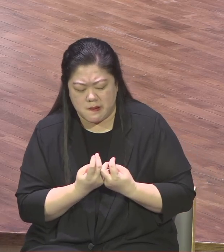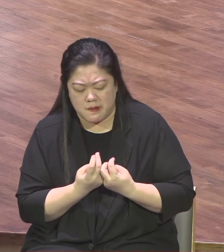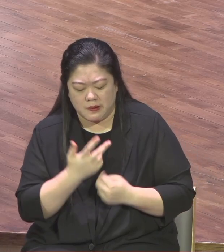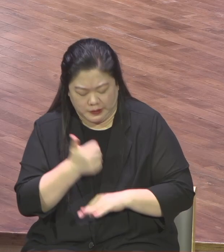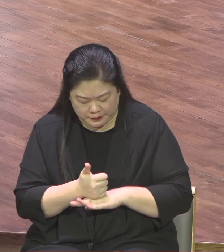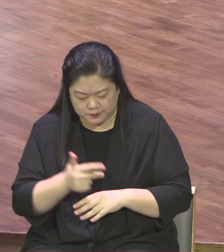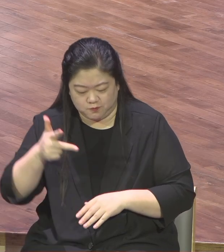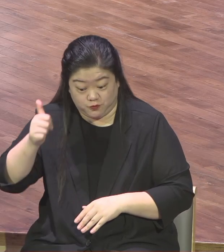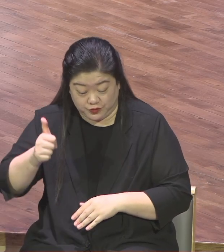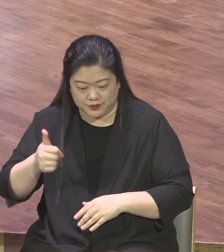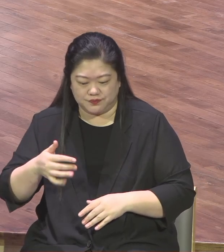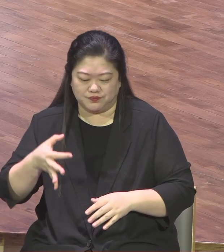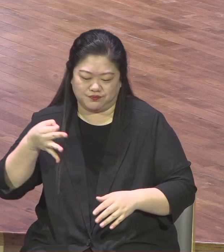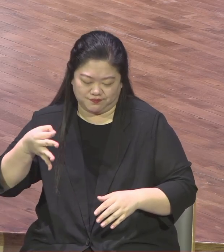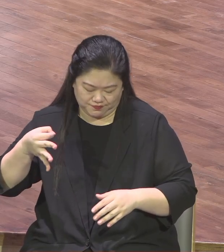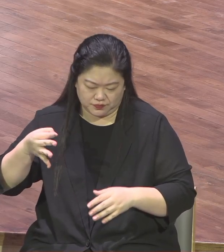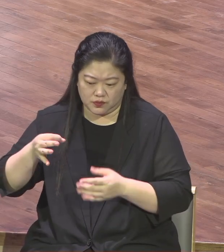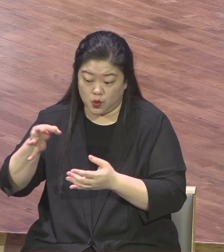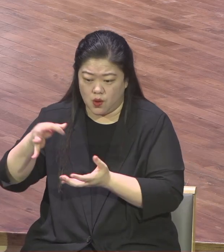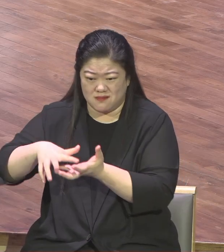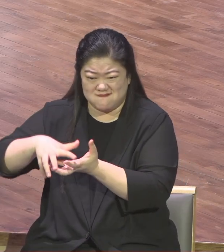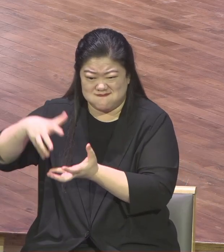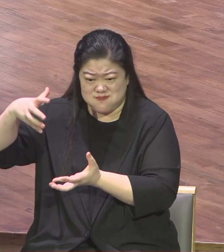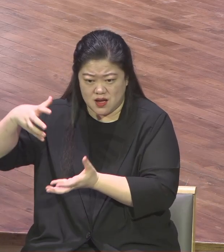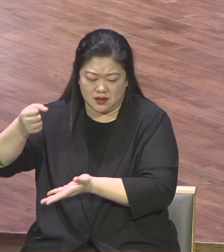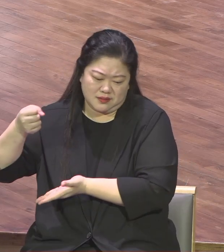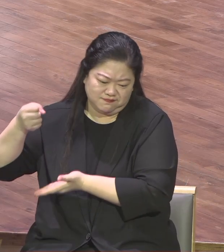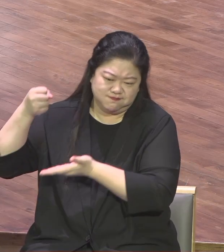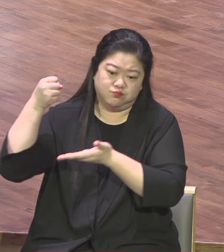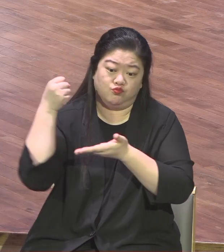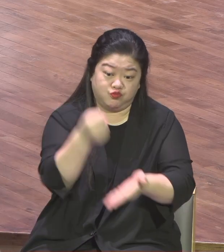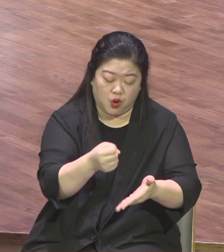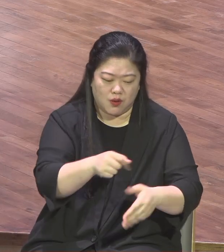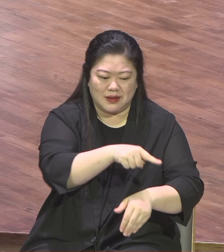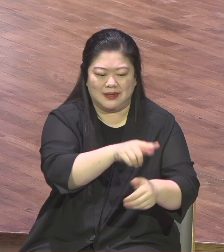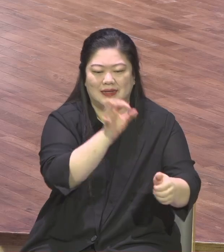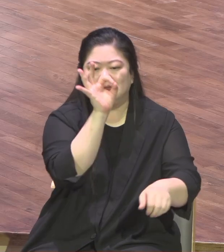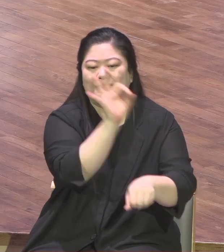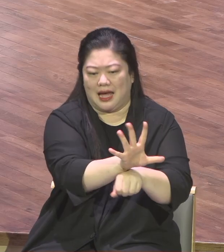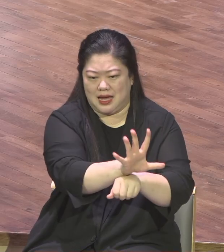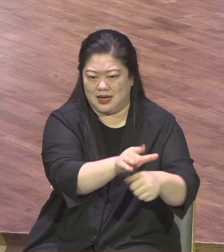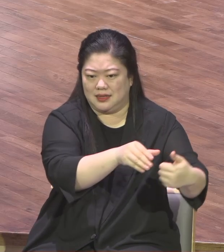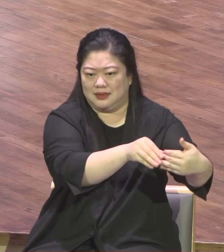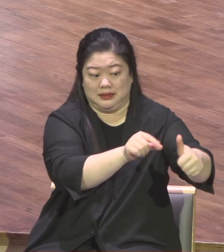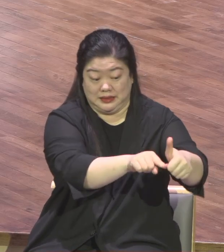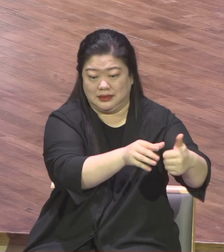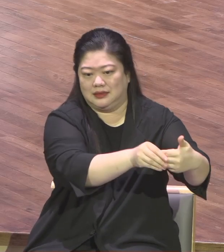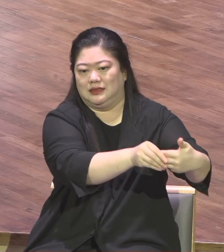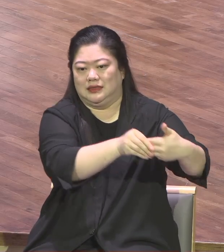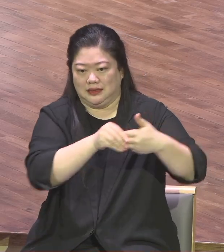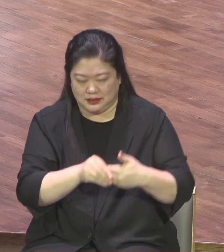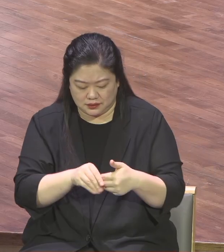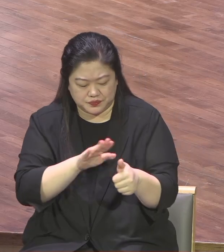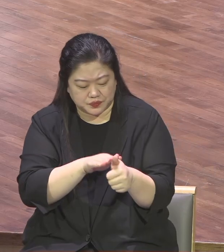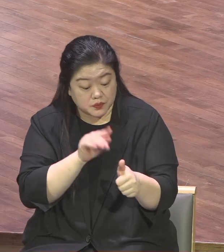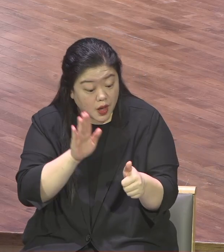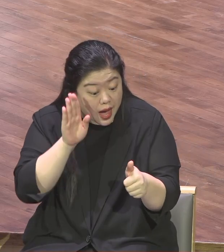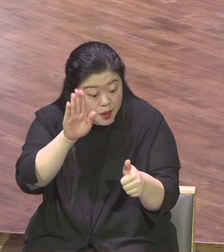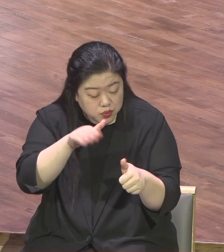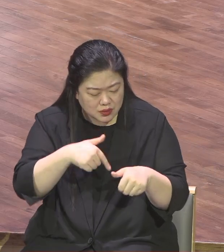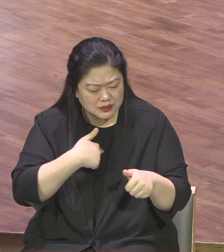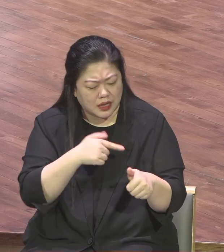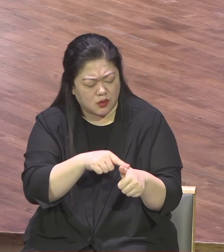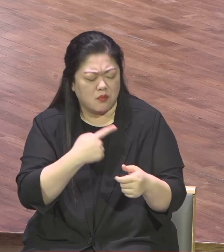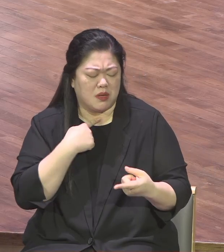만들기도 합니다. 주인이 값을만 치르면 돼요. 값을 치르면 당시 로마 이 문화를 배경으로 바울이 지금